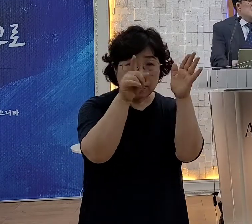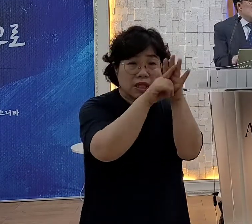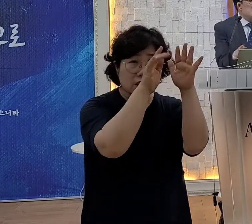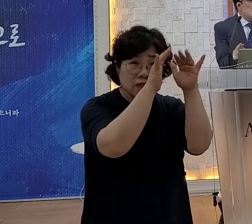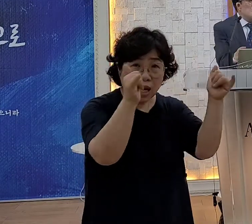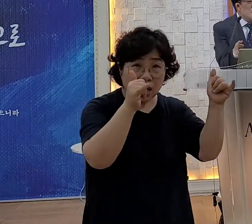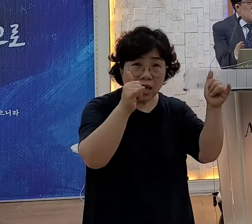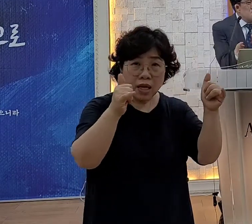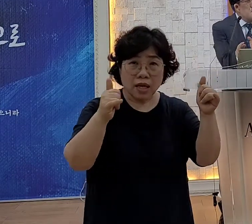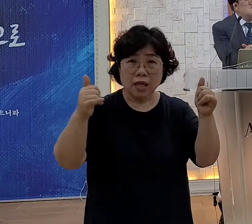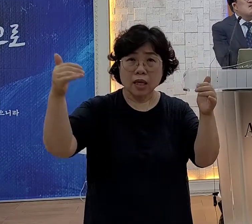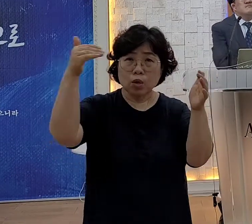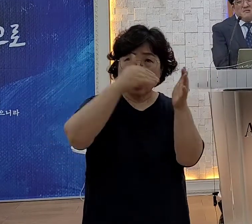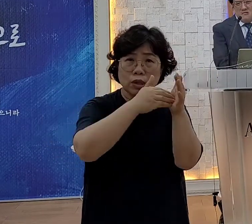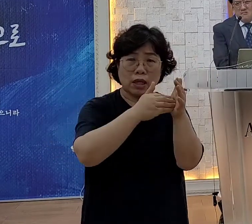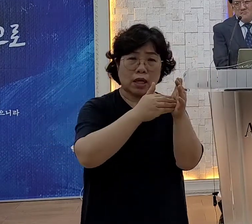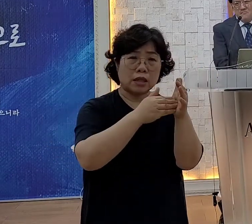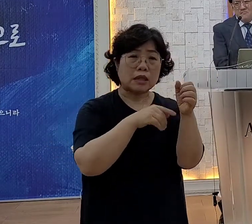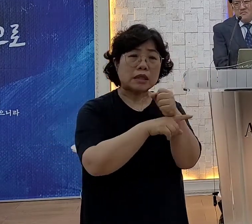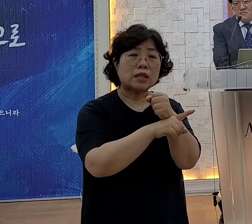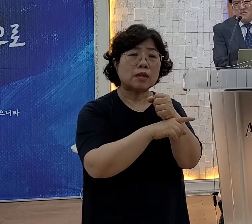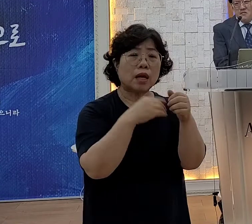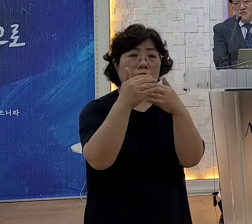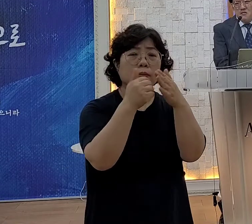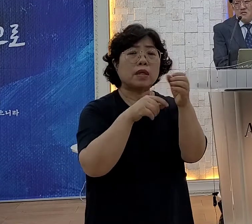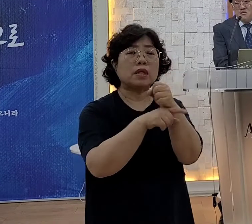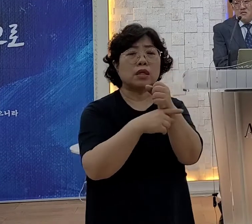여러분, 그래서 우리가 자꾸 예수 하는 거예요.